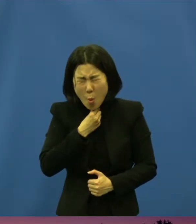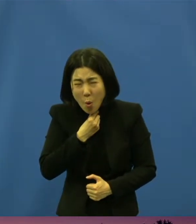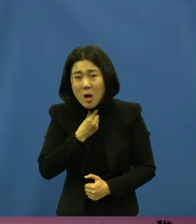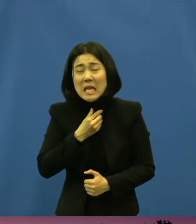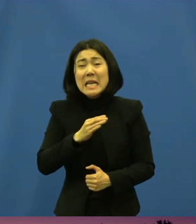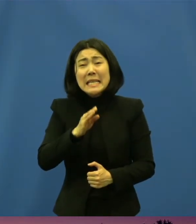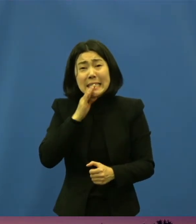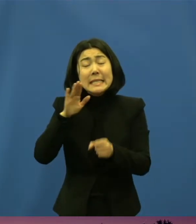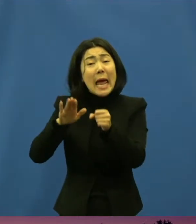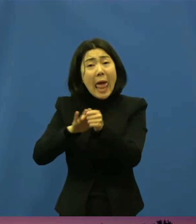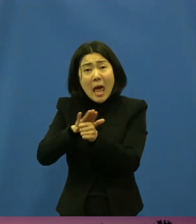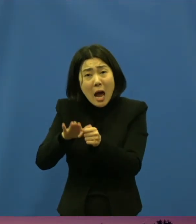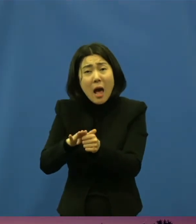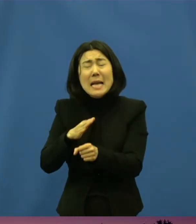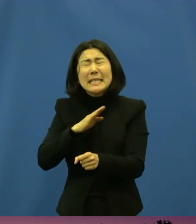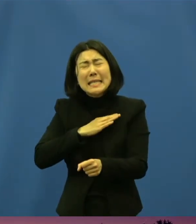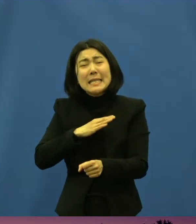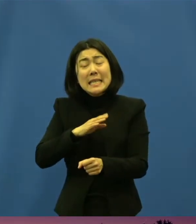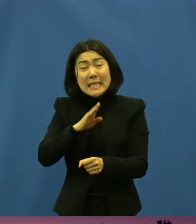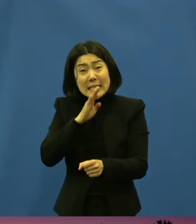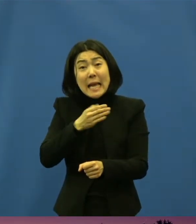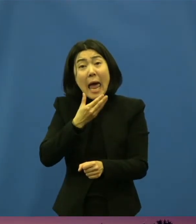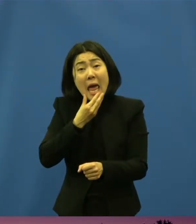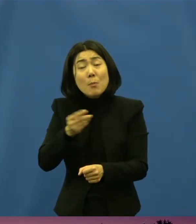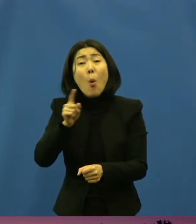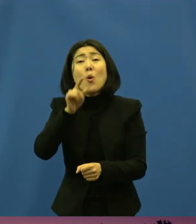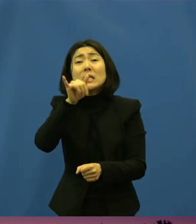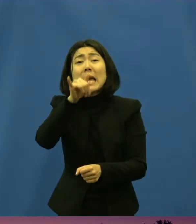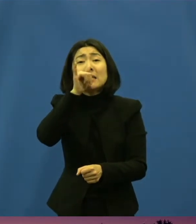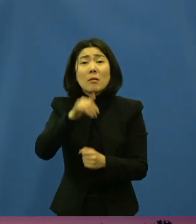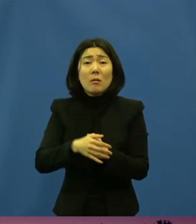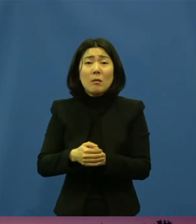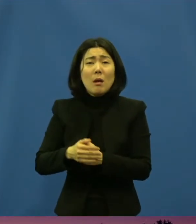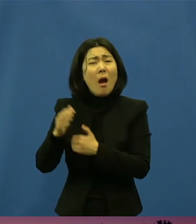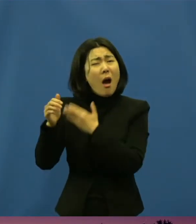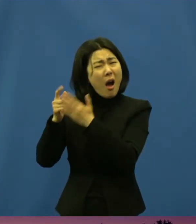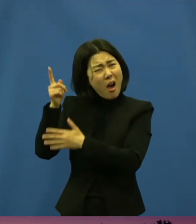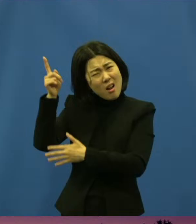결론을 우리가 알고 있어야 돼요. 결론을. 여러분, 결론을 알고 나면 답이 나와요.